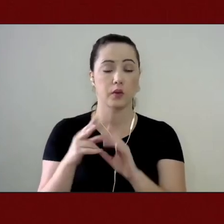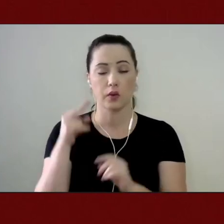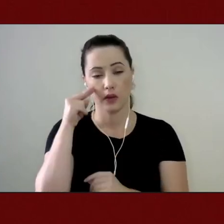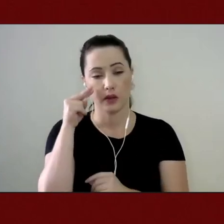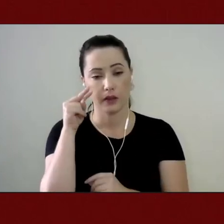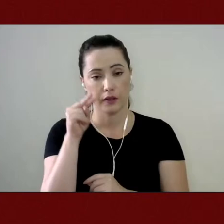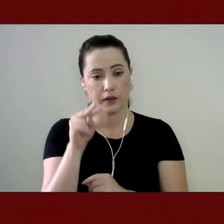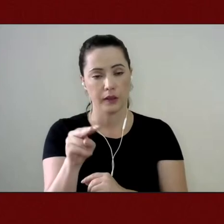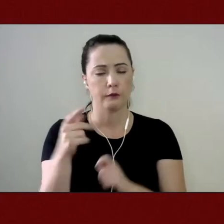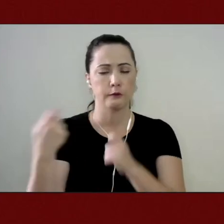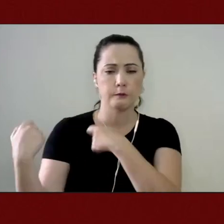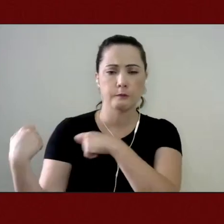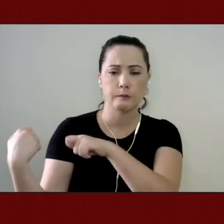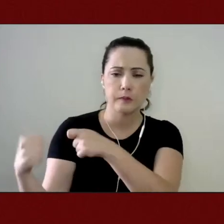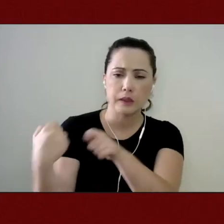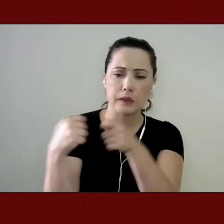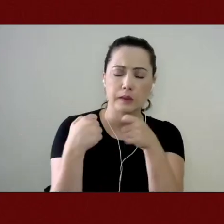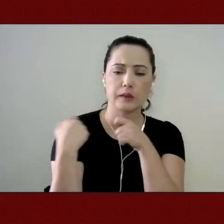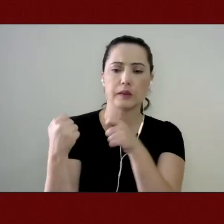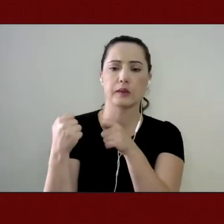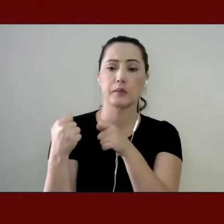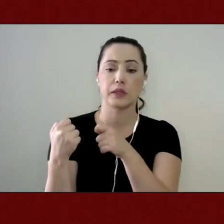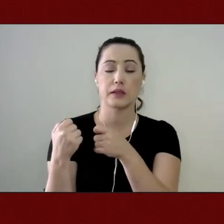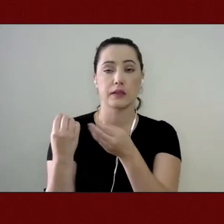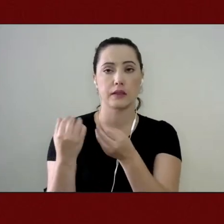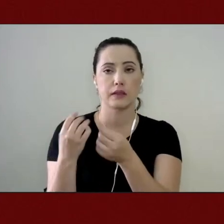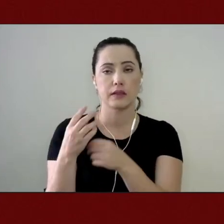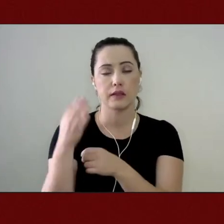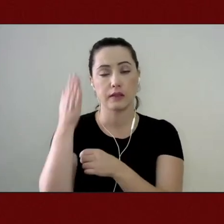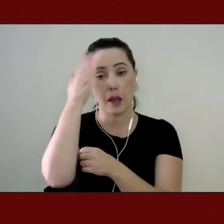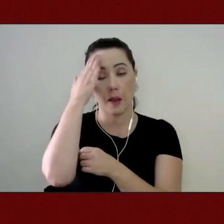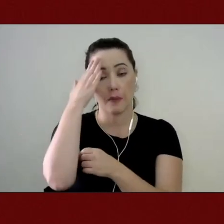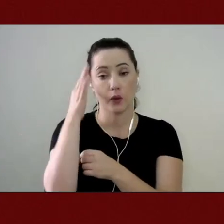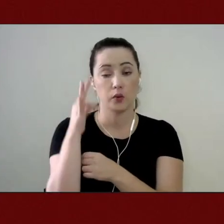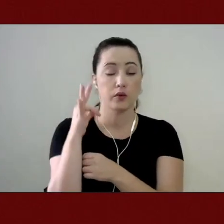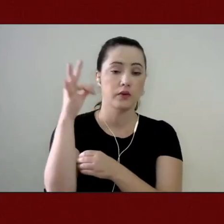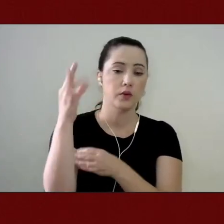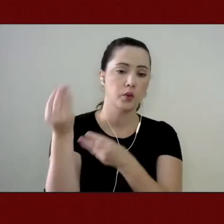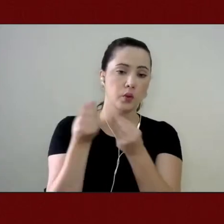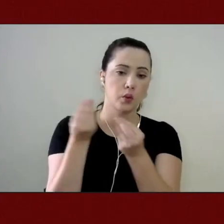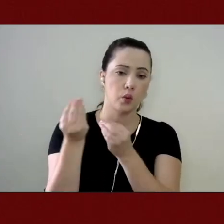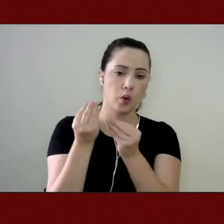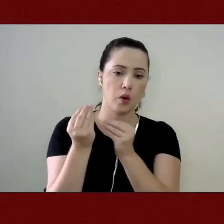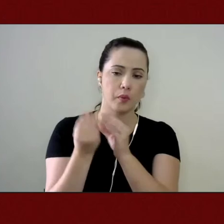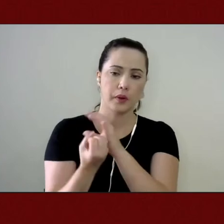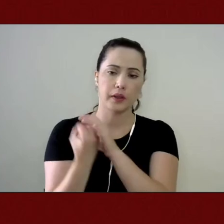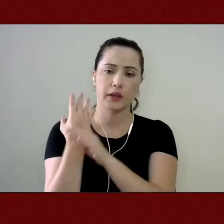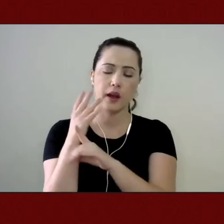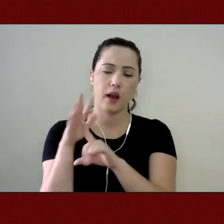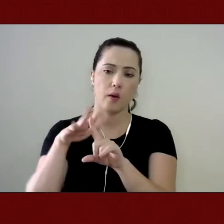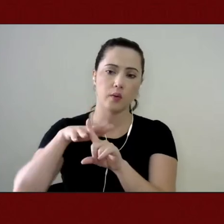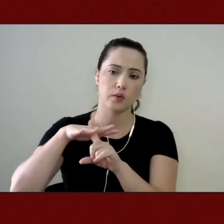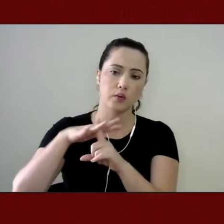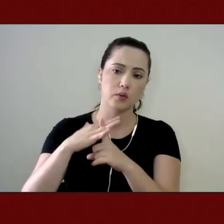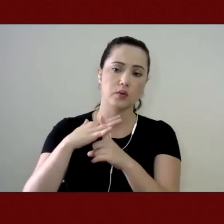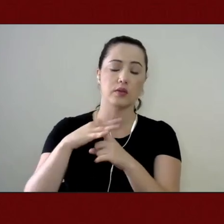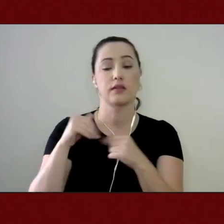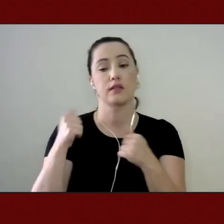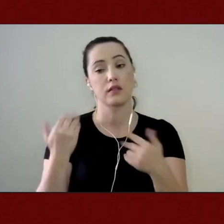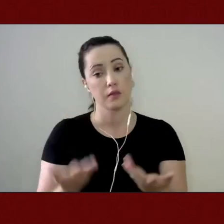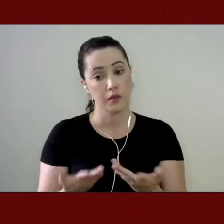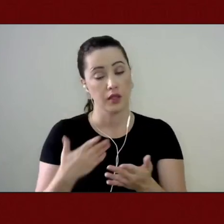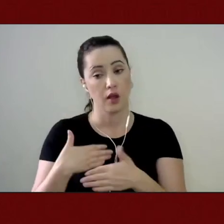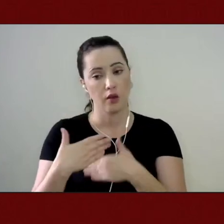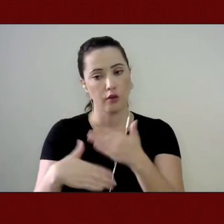etapa necessária de onde partir no futuro para a edificação do socialismo. Assim, é mantida a fidelidade